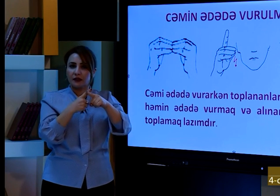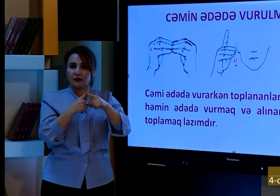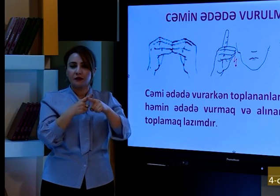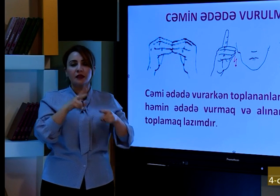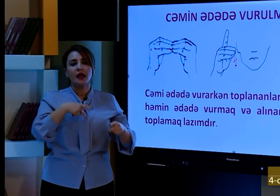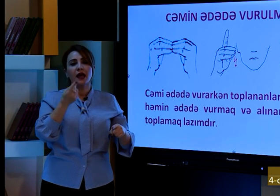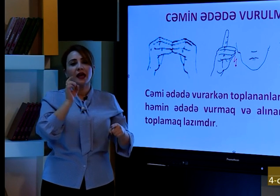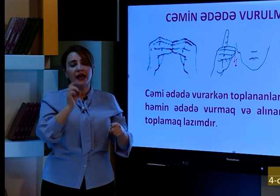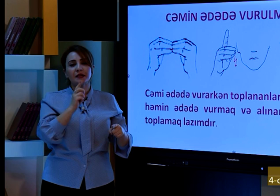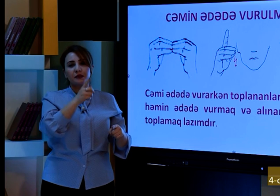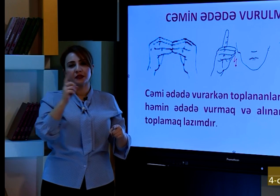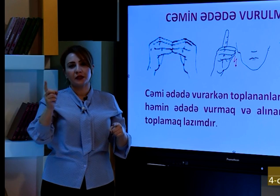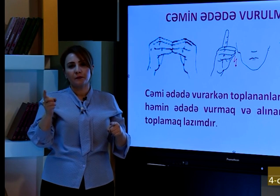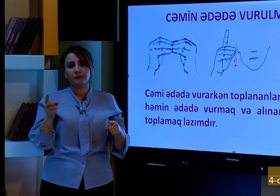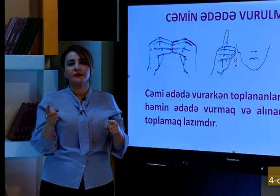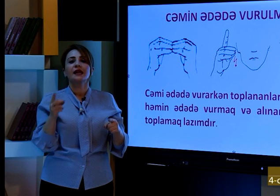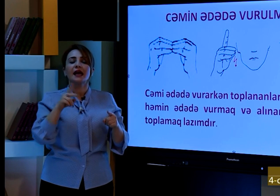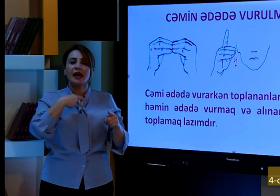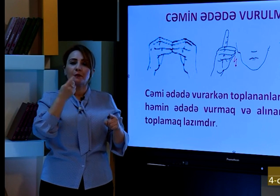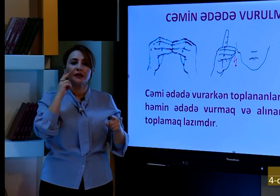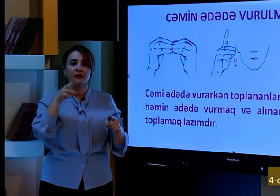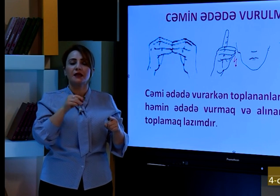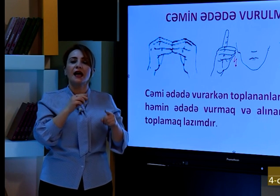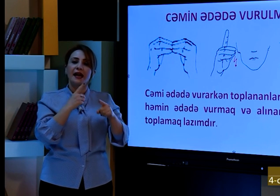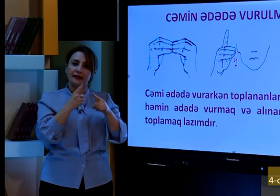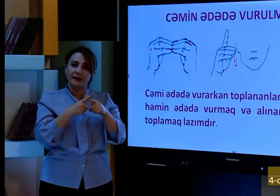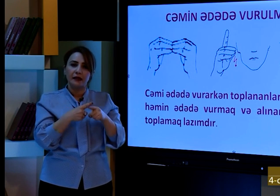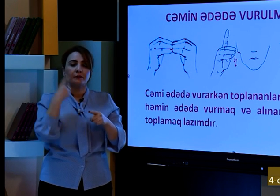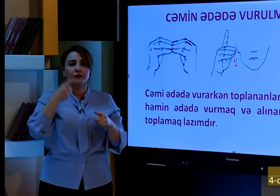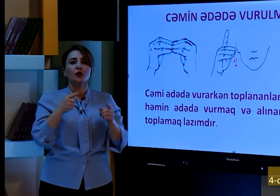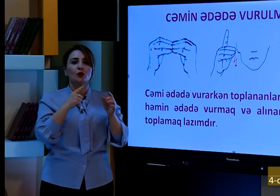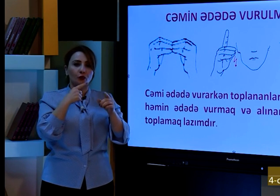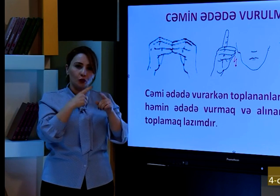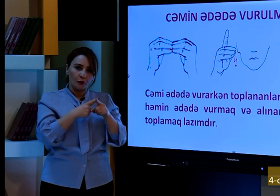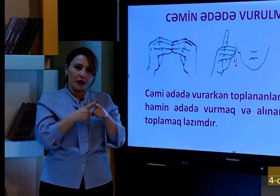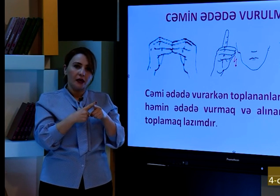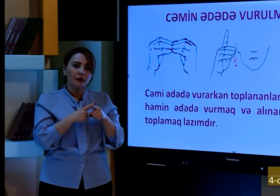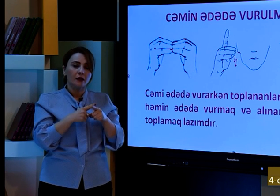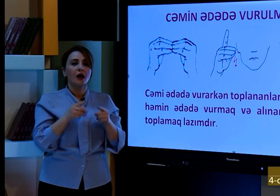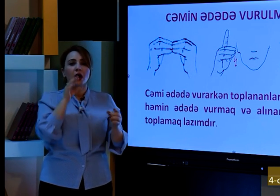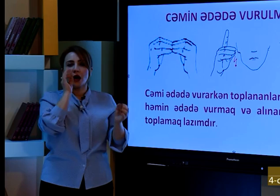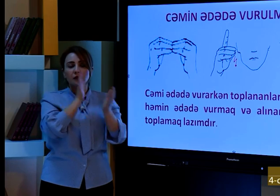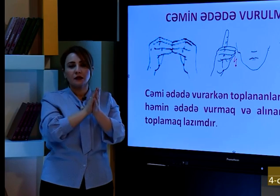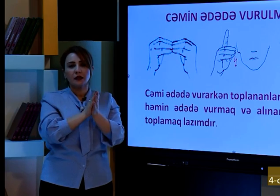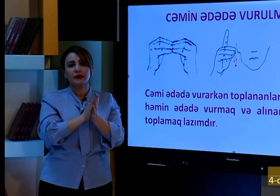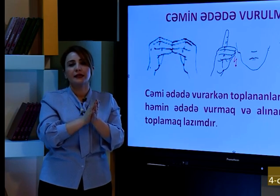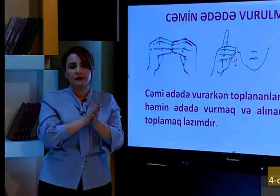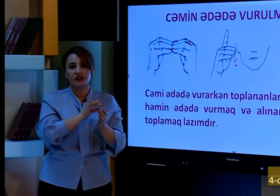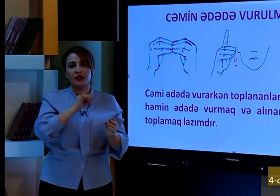toplananların hər birini həmin ədədə vurmaq, alınan nəticəni